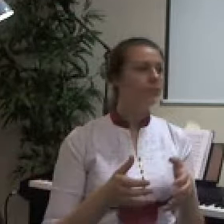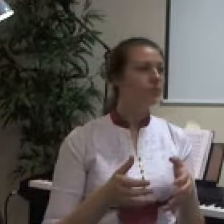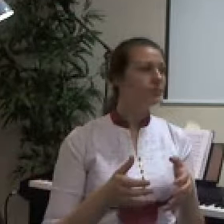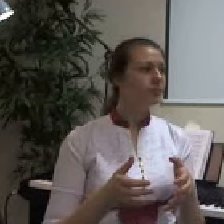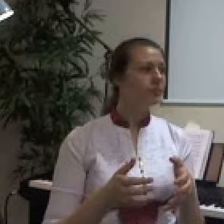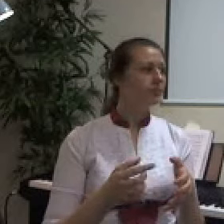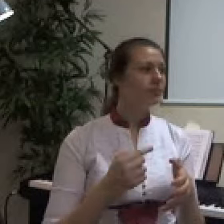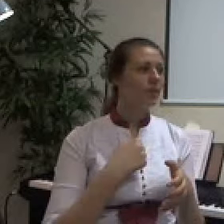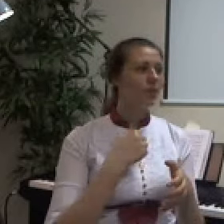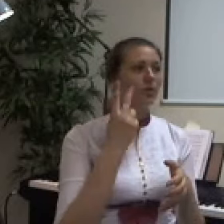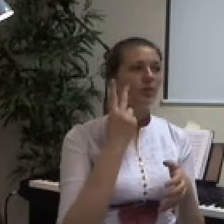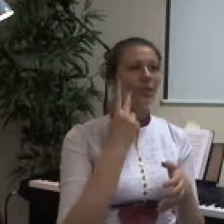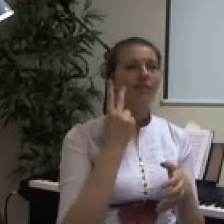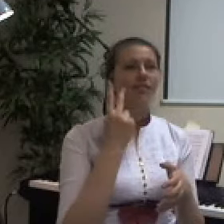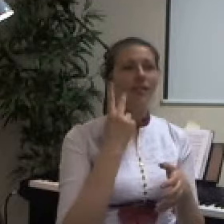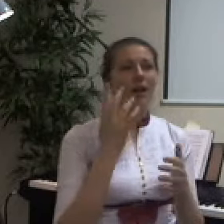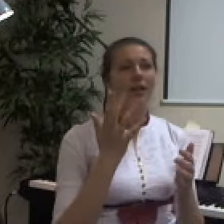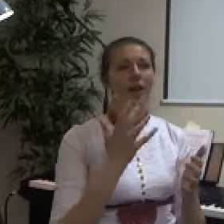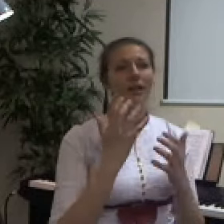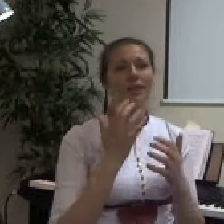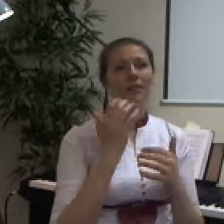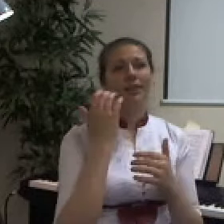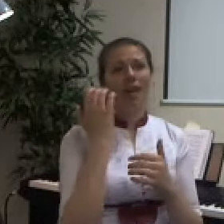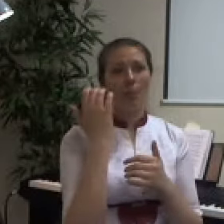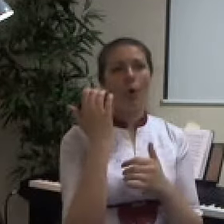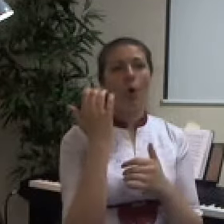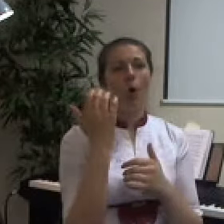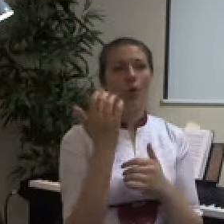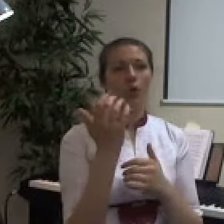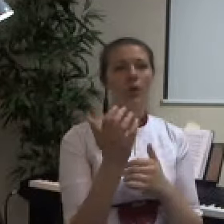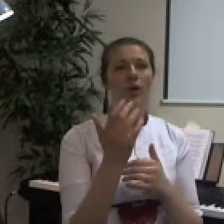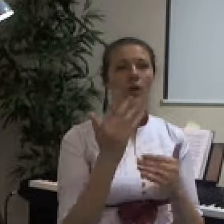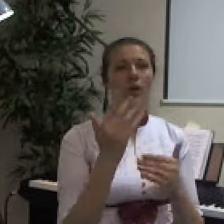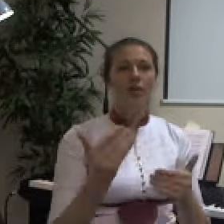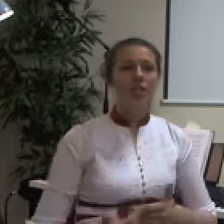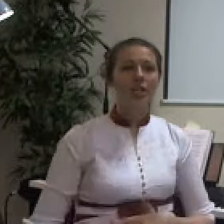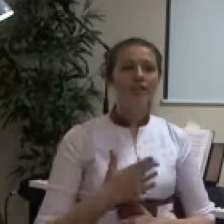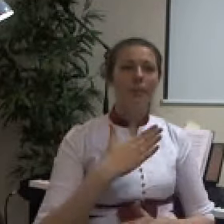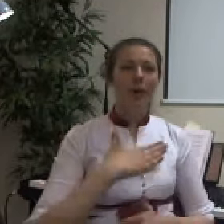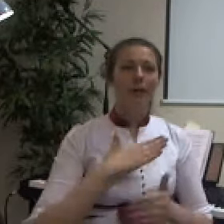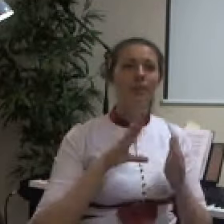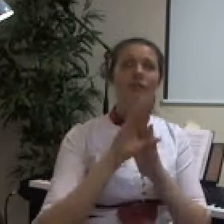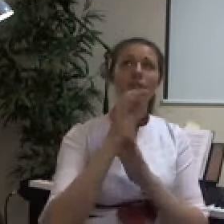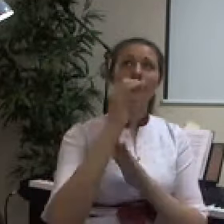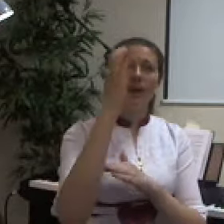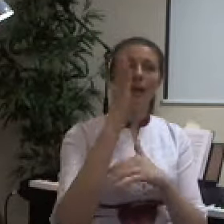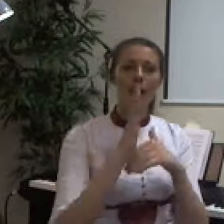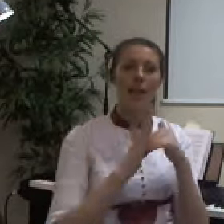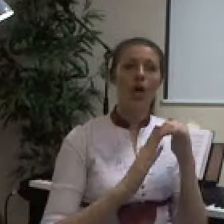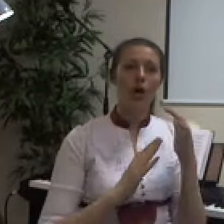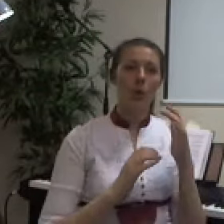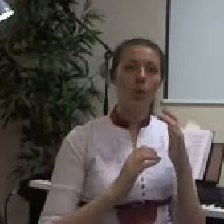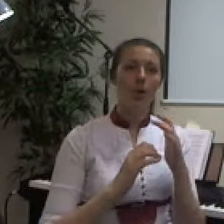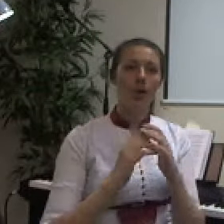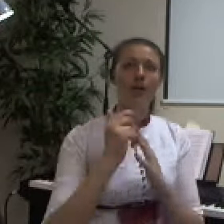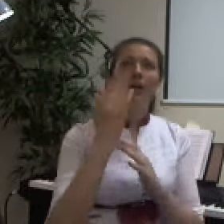Я всегда храним тобой, жизнь моя в твоей руке.